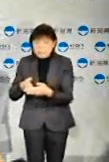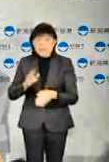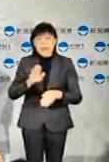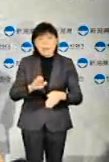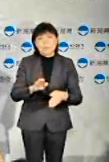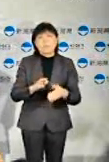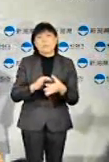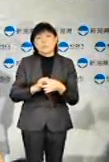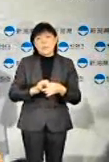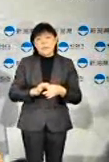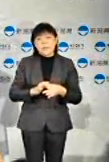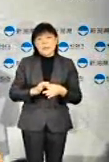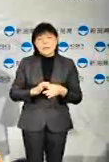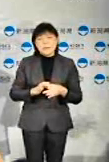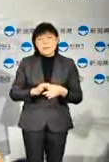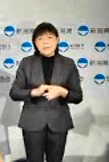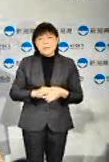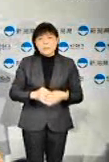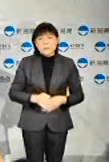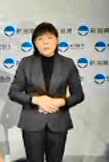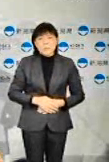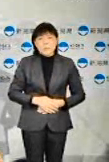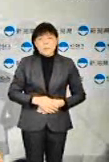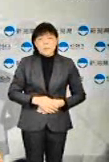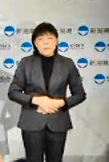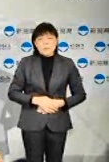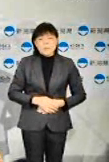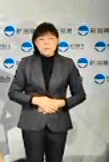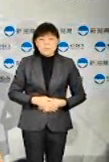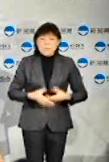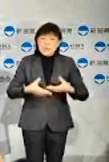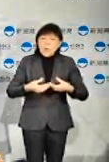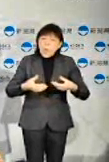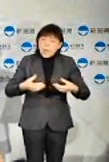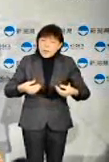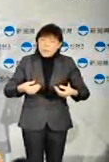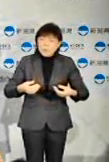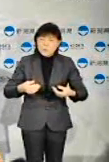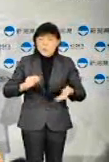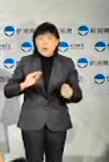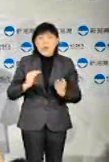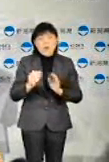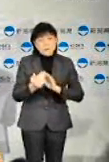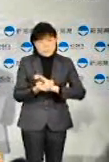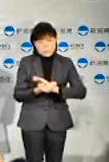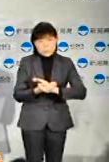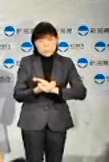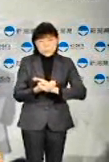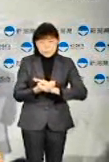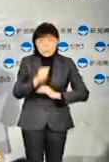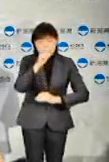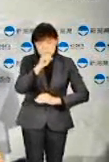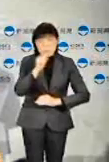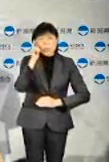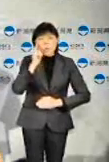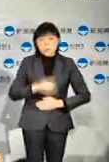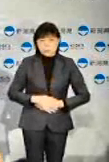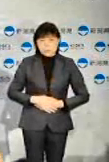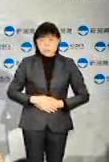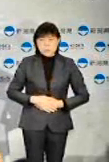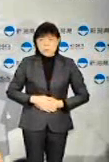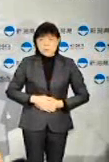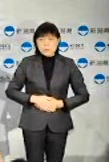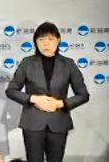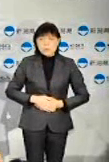、私はこれをもっと柔軟化していくことの方が近道だと思ってまして、でそれもライドシェア